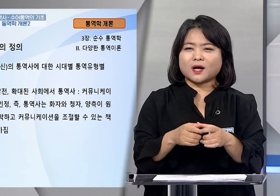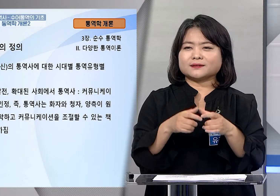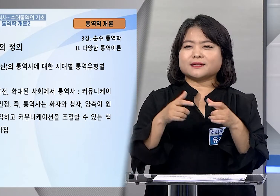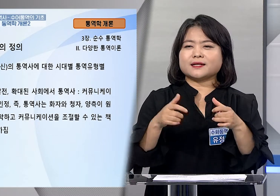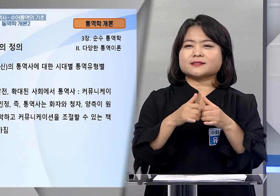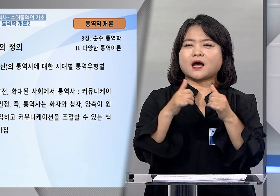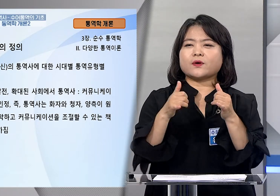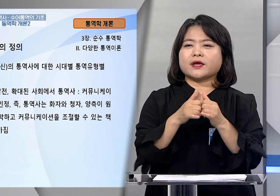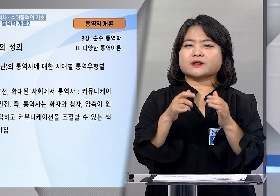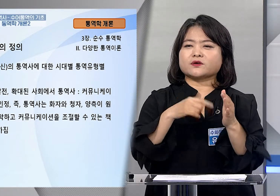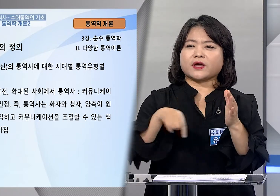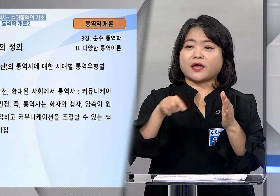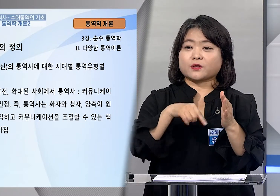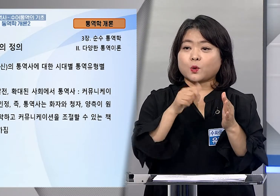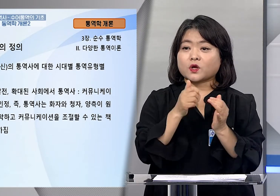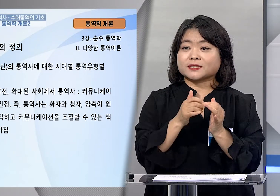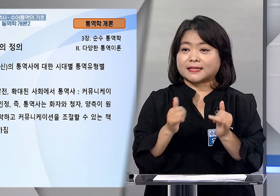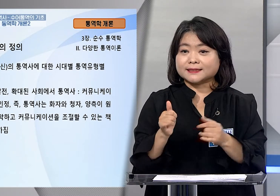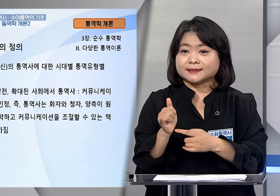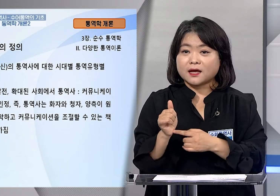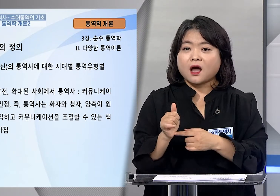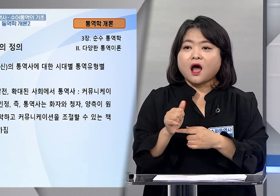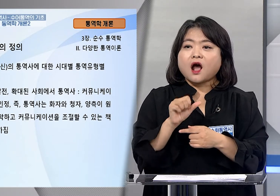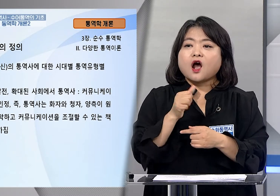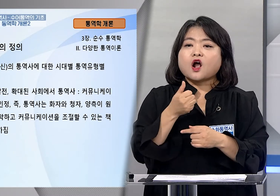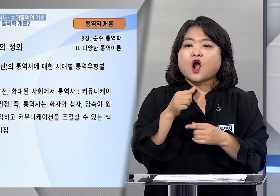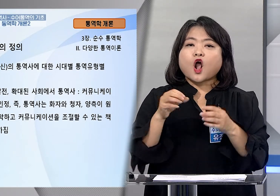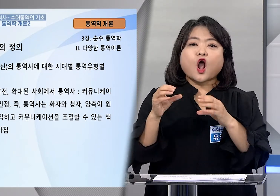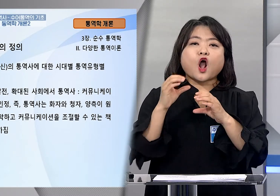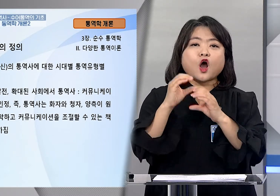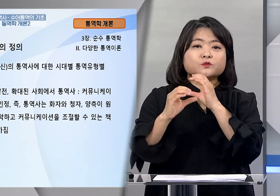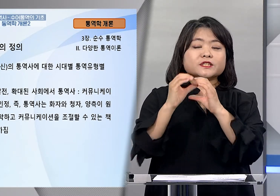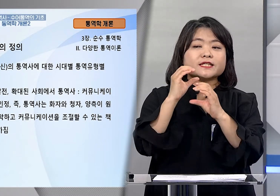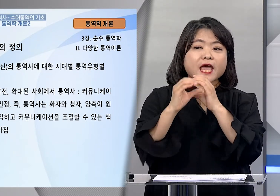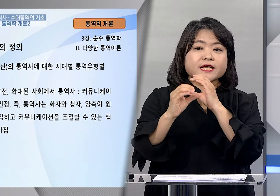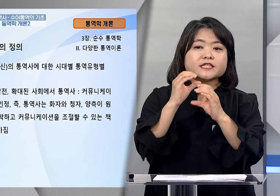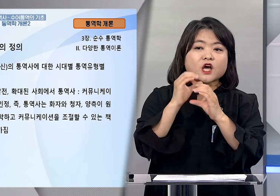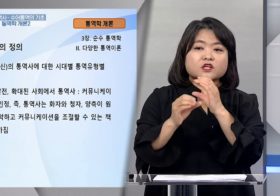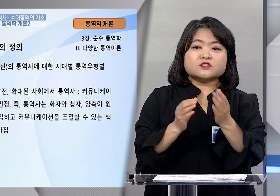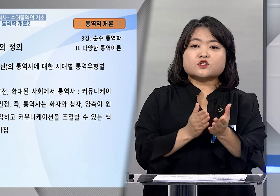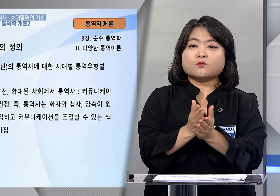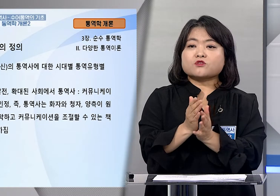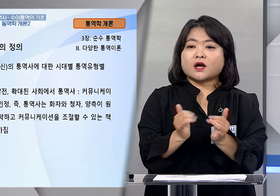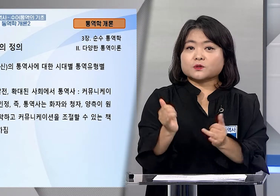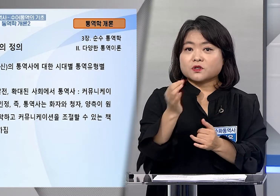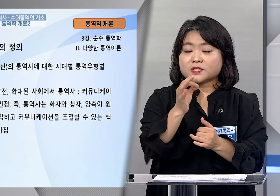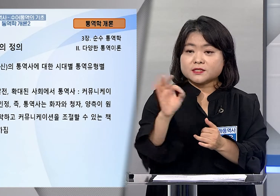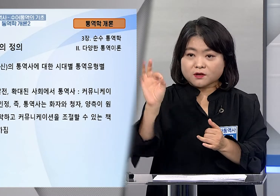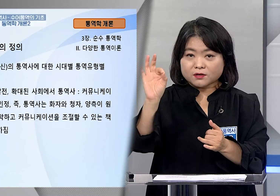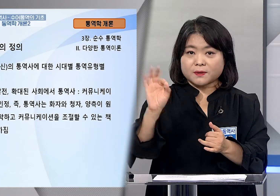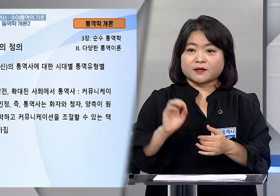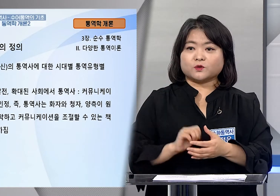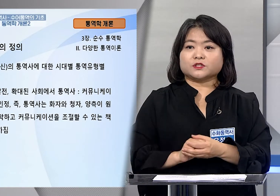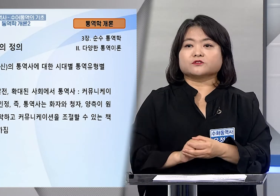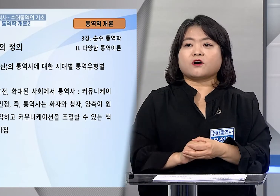확대된 사회에서의 통역사는 커뮤니케이션 전문가로서 인정을 받고 있고요.